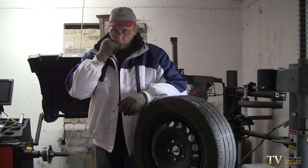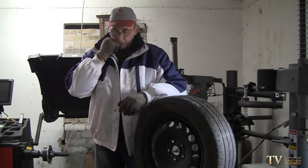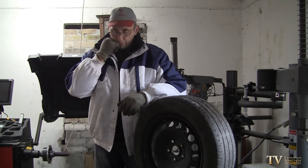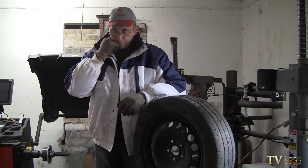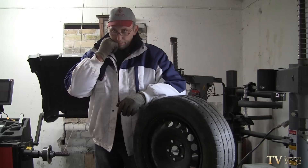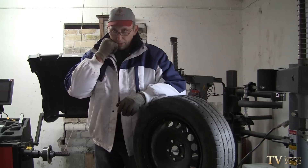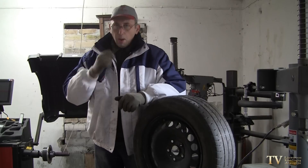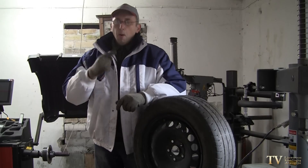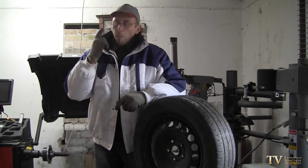laukti.